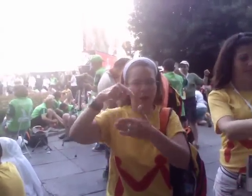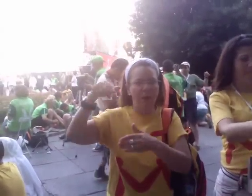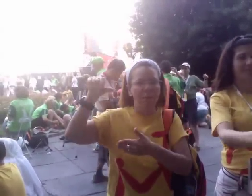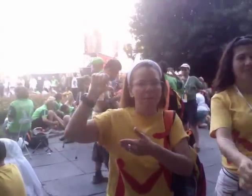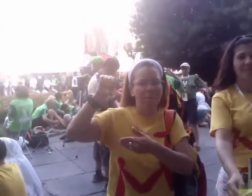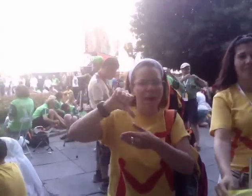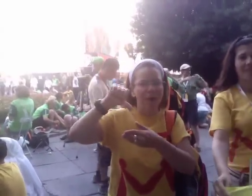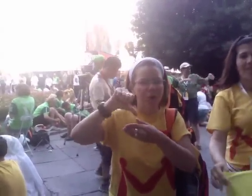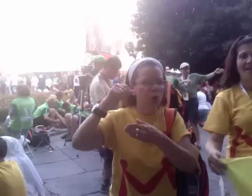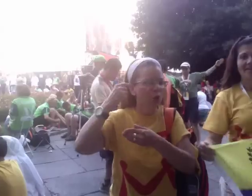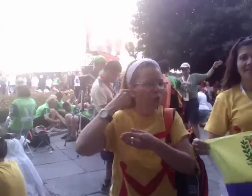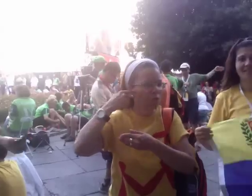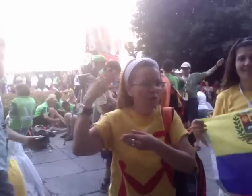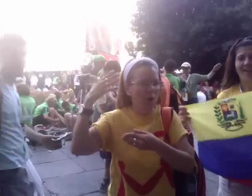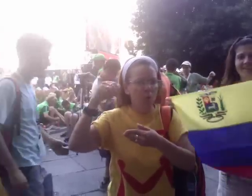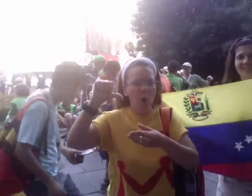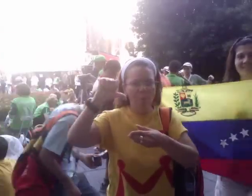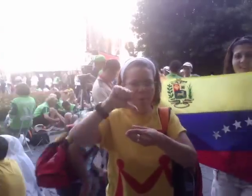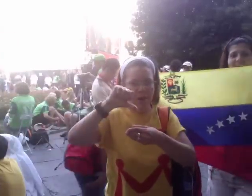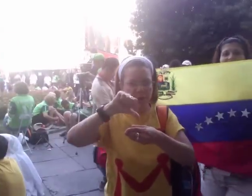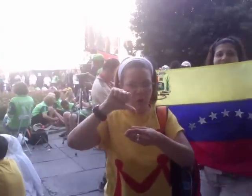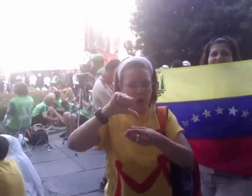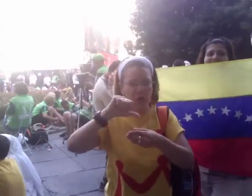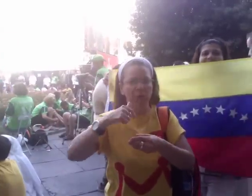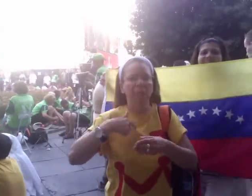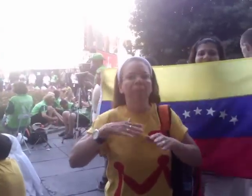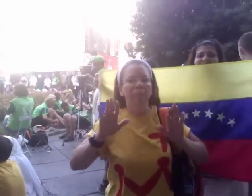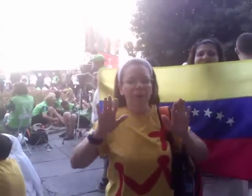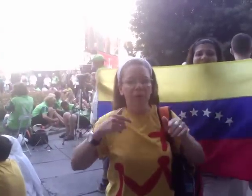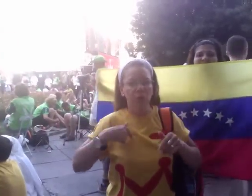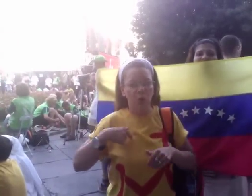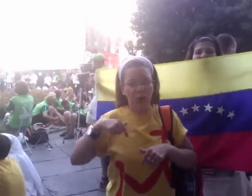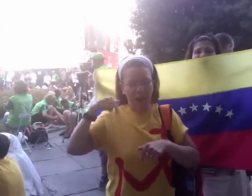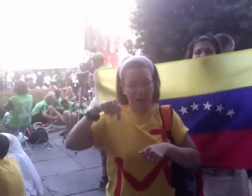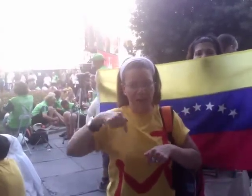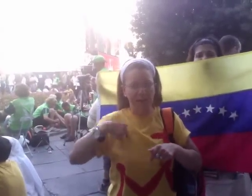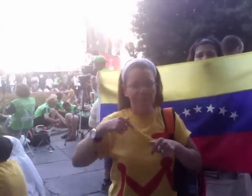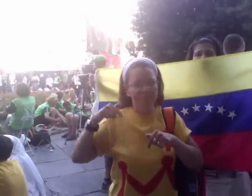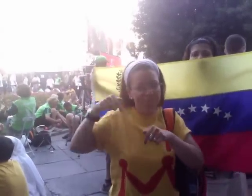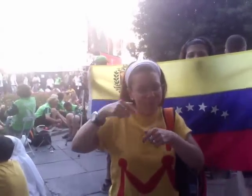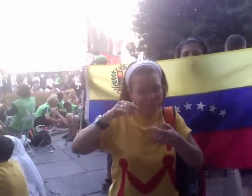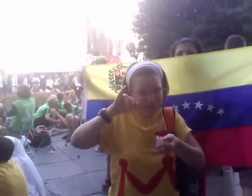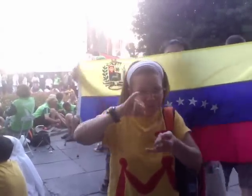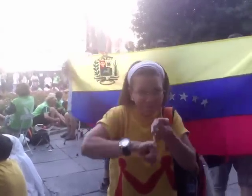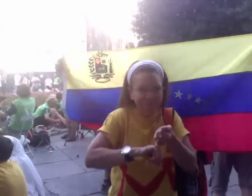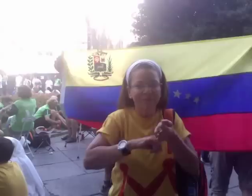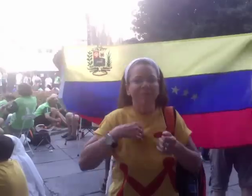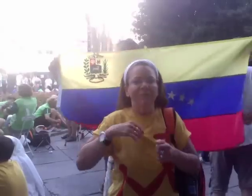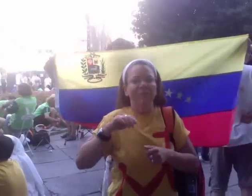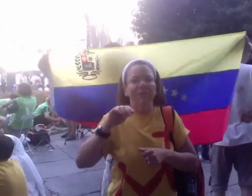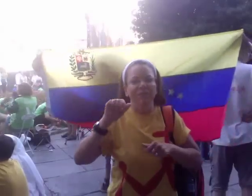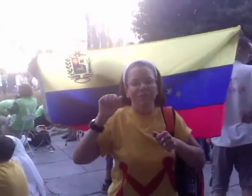de la música y trabajan juntos para conseguir un resultado que trascienda. Oye, nos habéis contado que vais